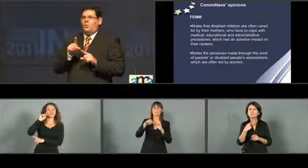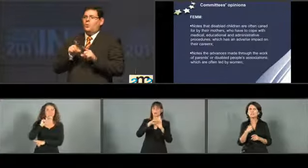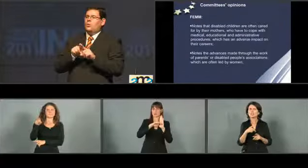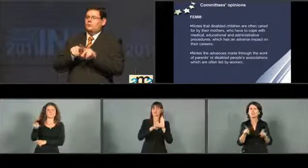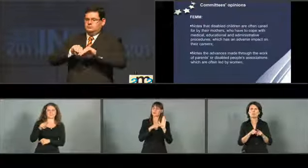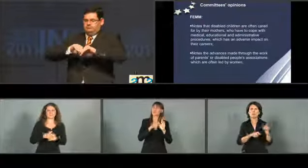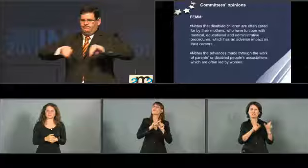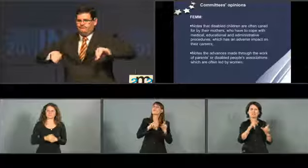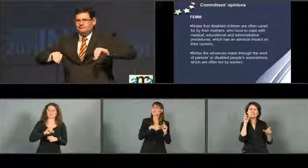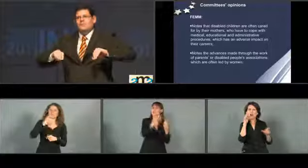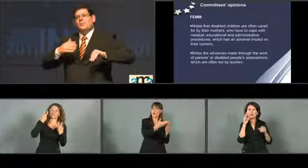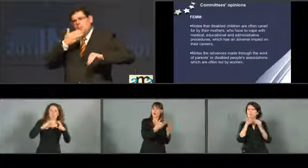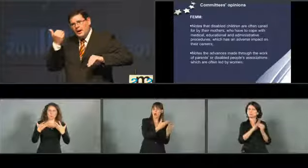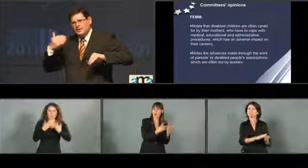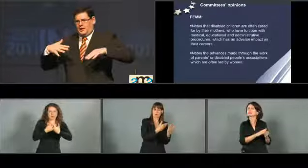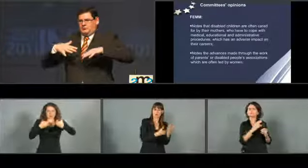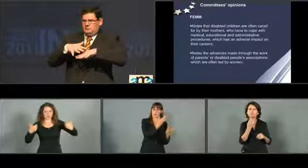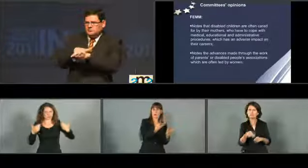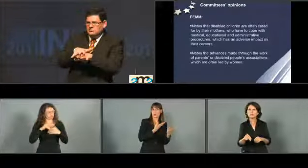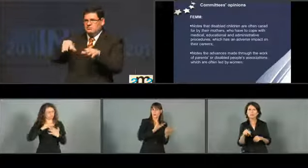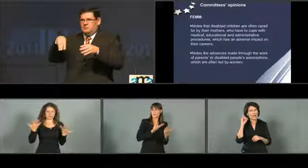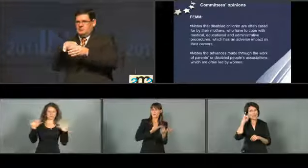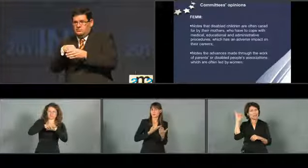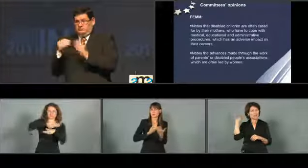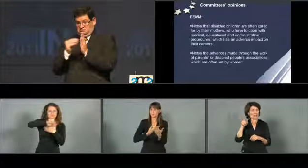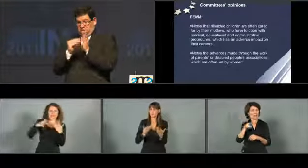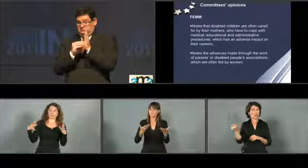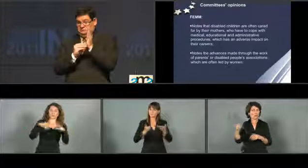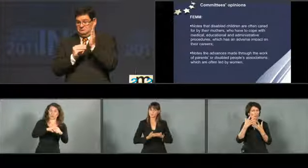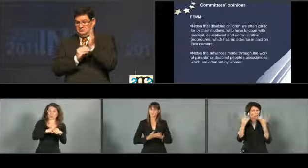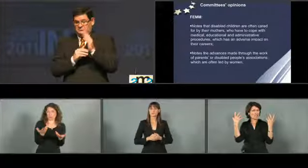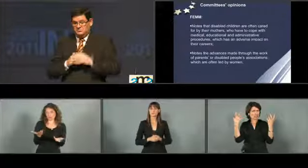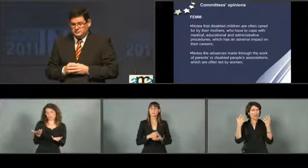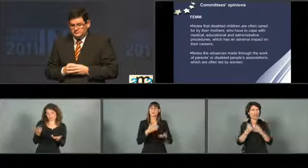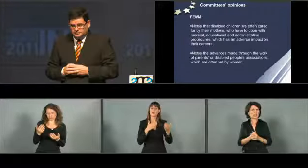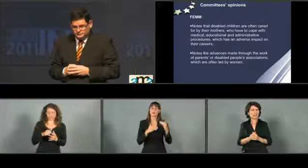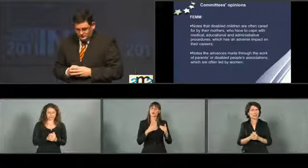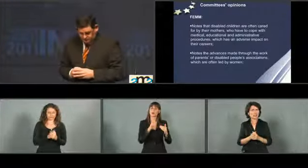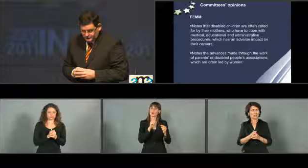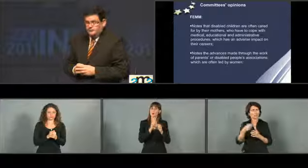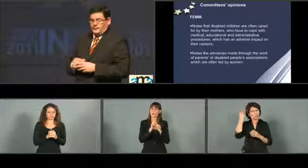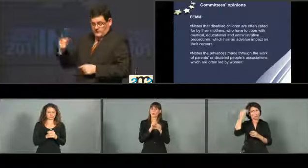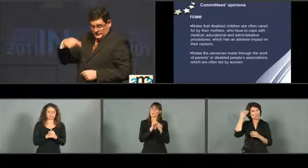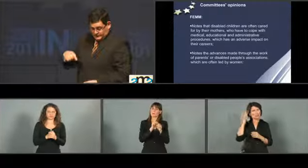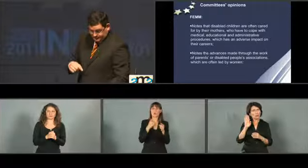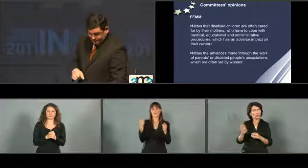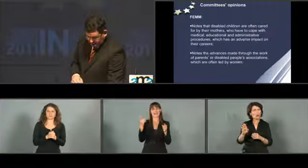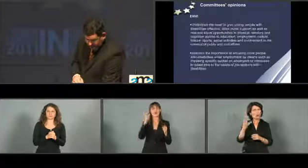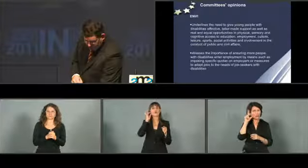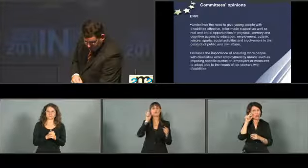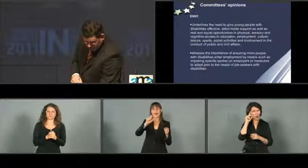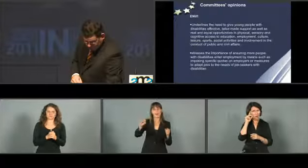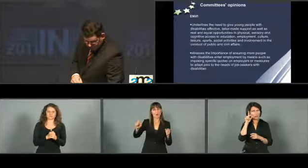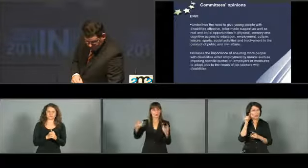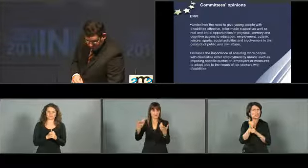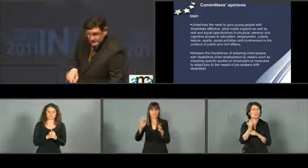Les idées sont bien claires. Bien sûr, ce sont les opinions des femmes qui sont prises en compte, bien entendu. Elles ne sont absolument pas laissées pour